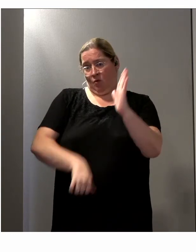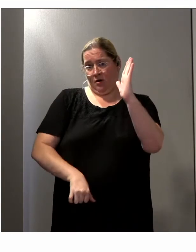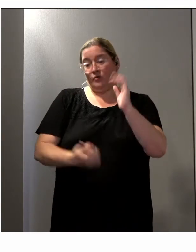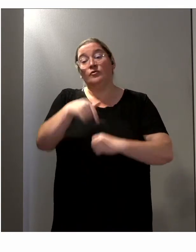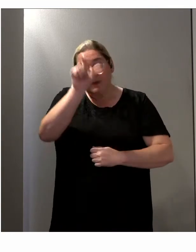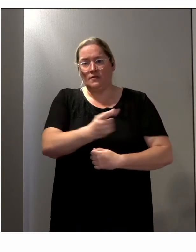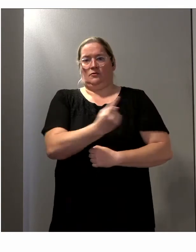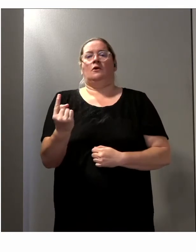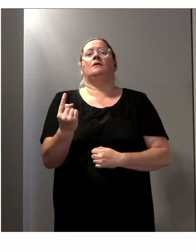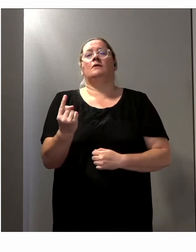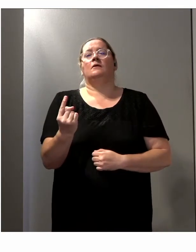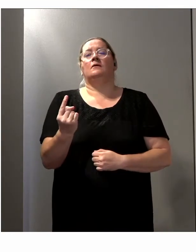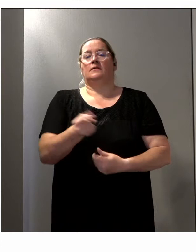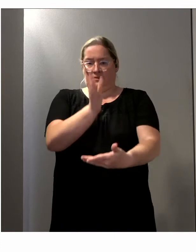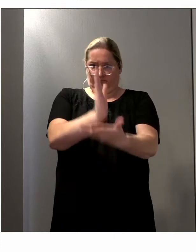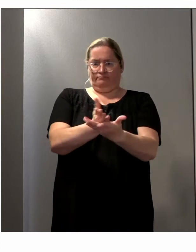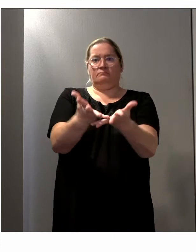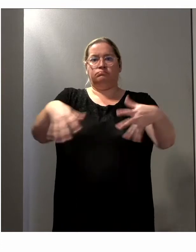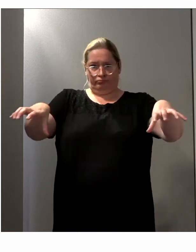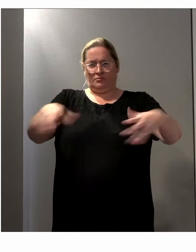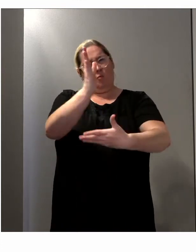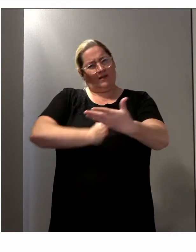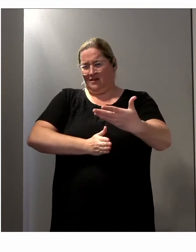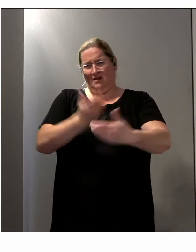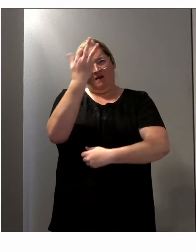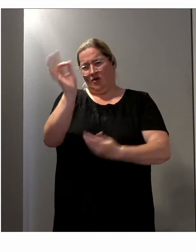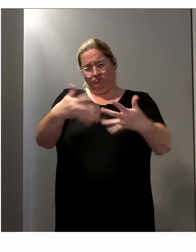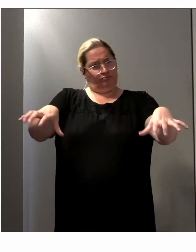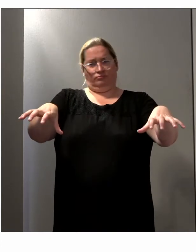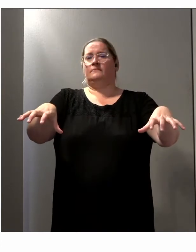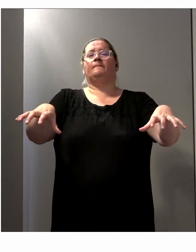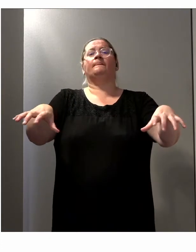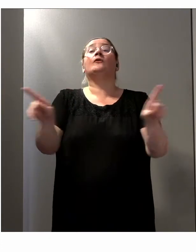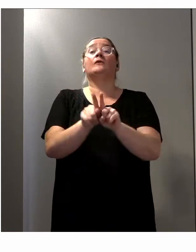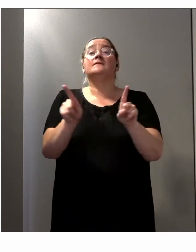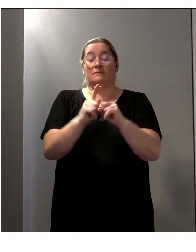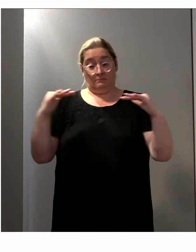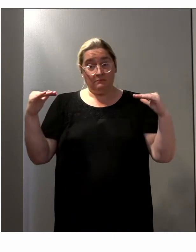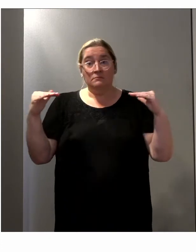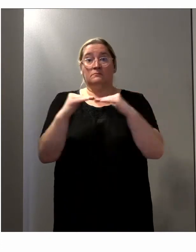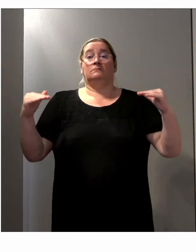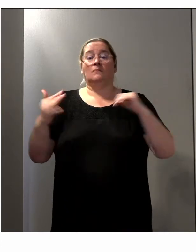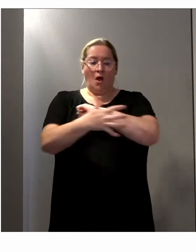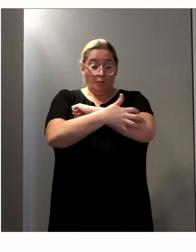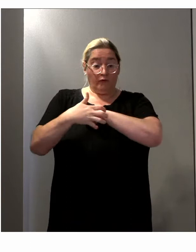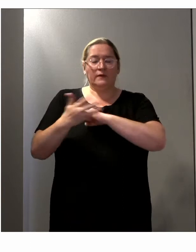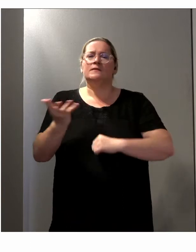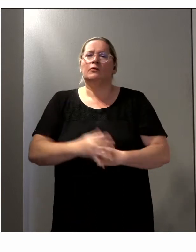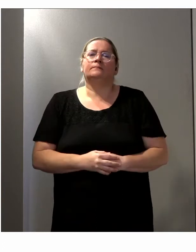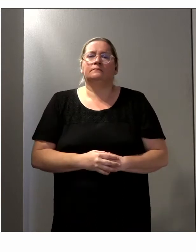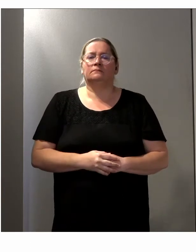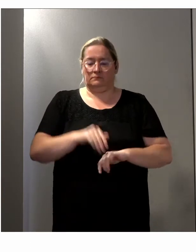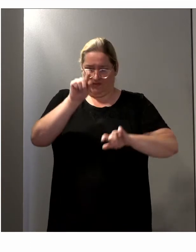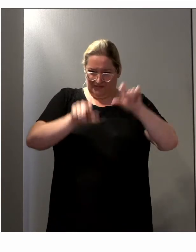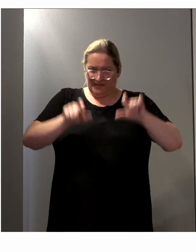pour une personne seule. Simplement là on classe vraiment tous les individus. Et ce qu'on appelle le seuil de pauvreté, ce sont toutes les personnes qui ont un niveau de